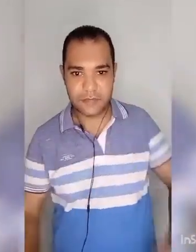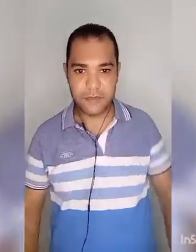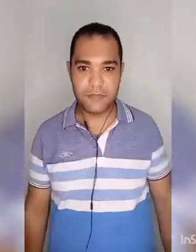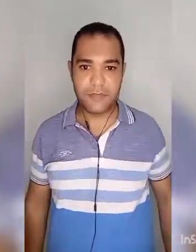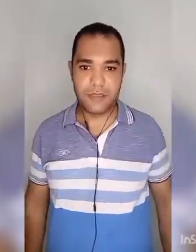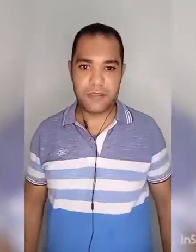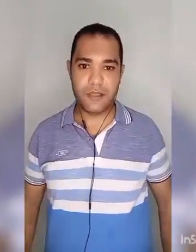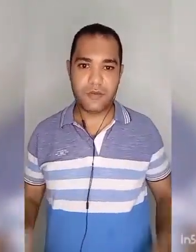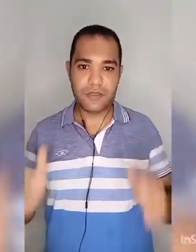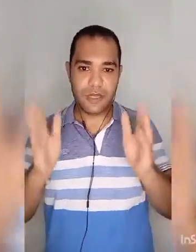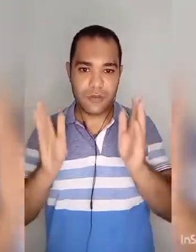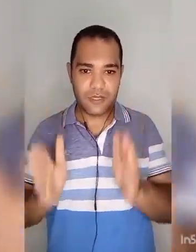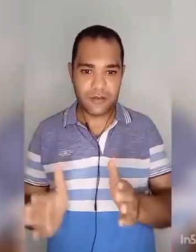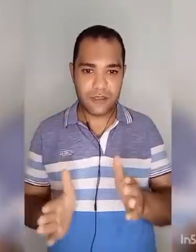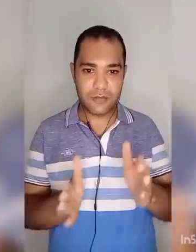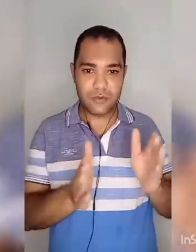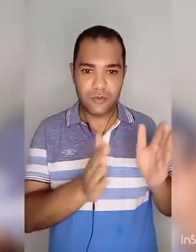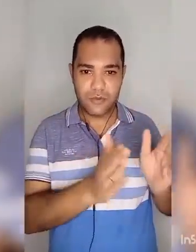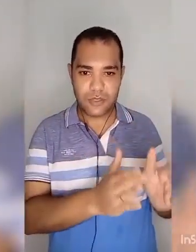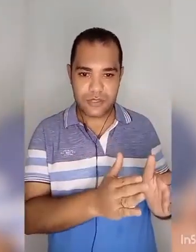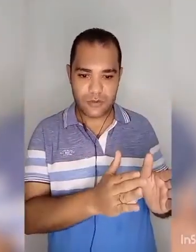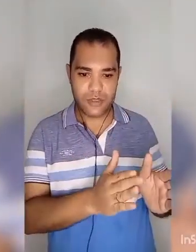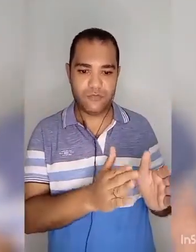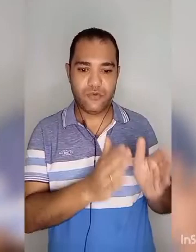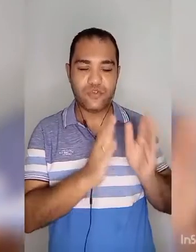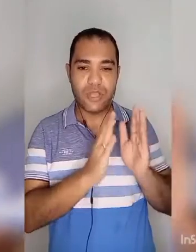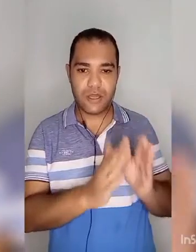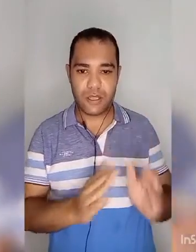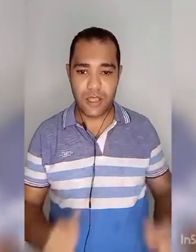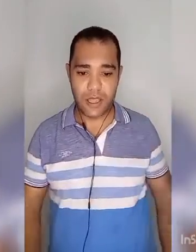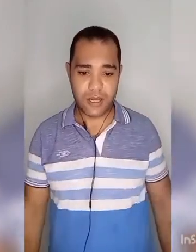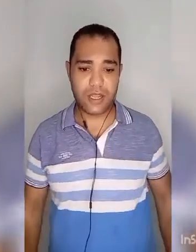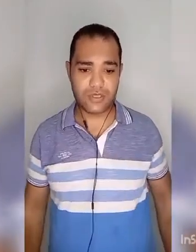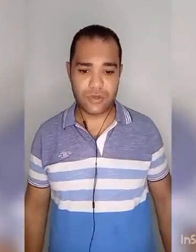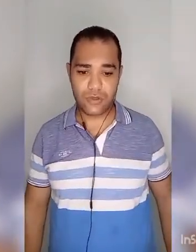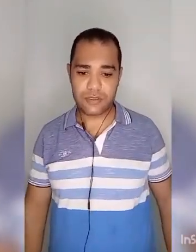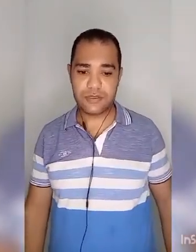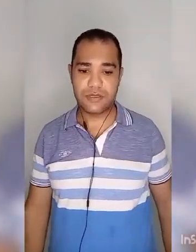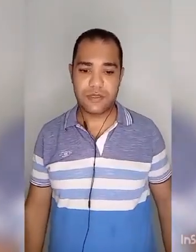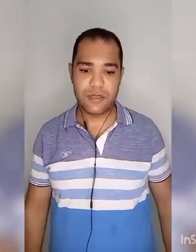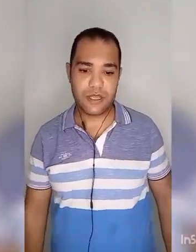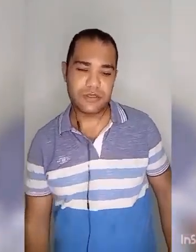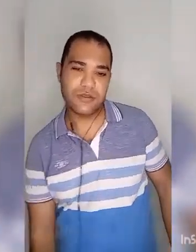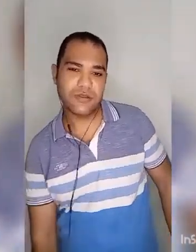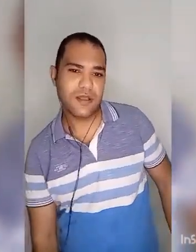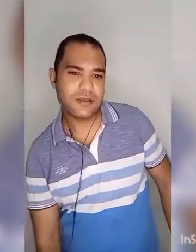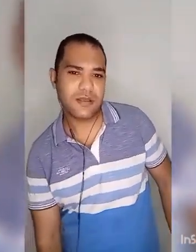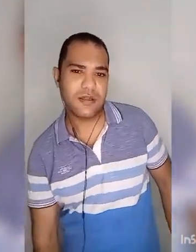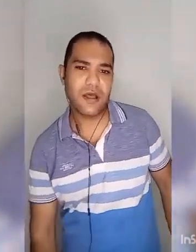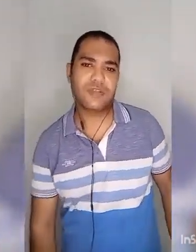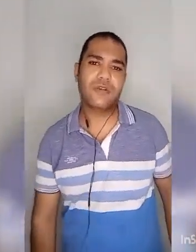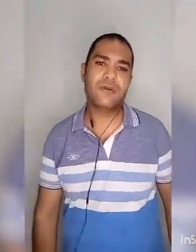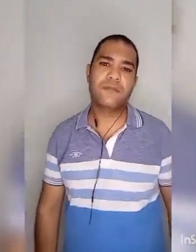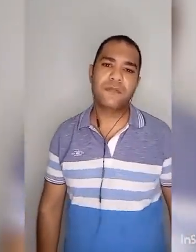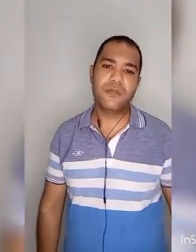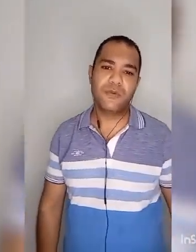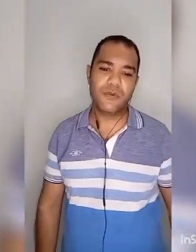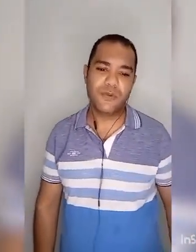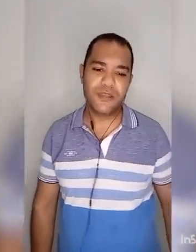تمام. ده الجزء الاولاني انتهينا منه الزواحف. نخش على الحشرات. الحشرات اصغر حشرة بنقول